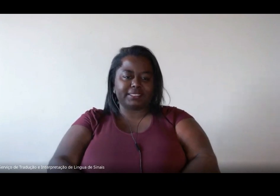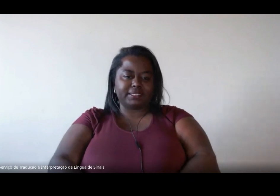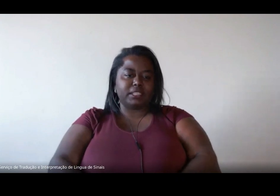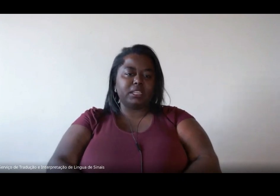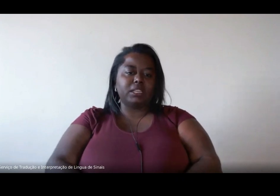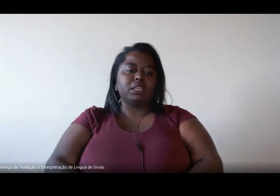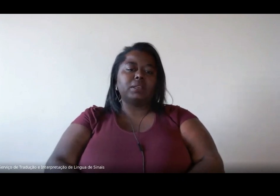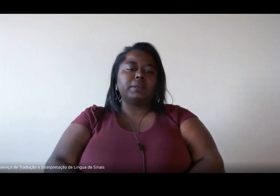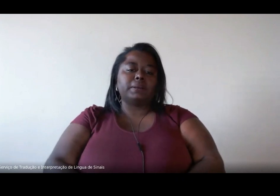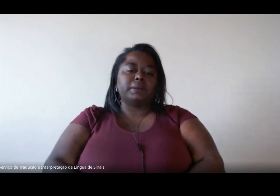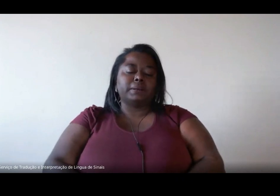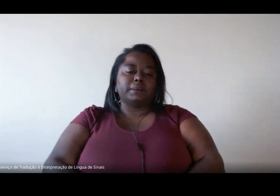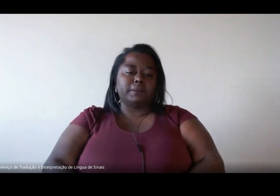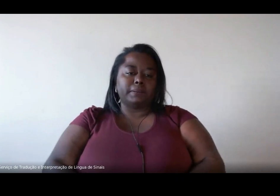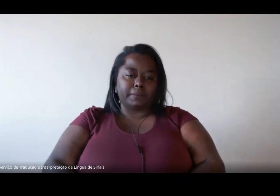Obrigada. Vocês também.